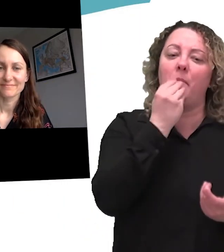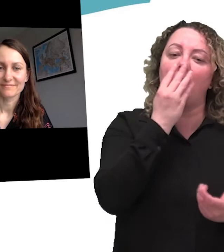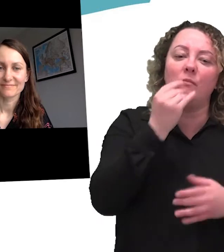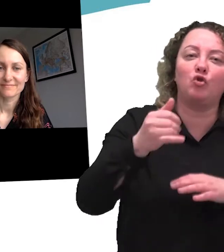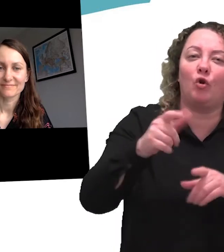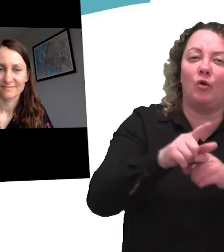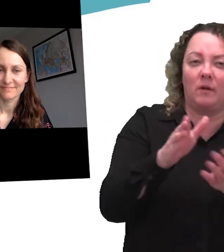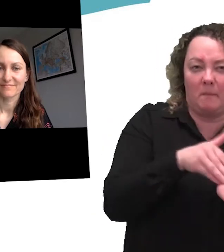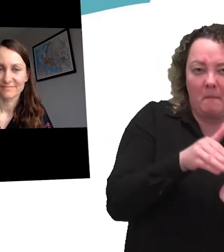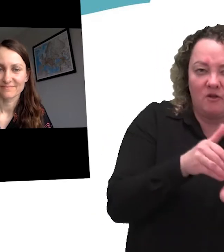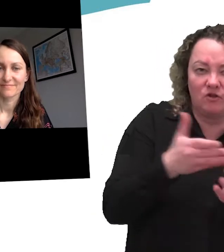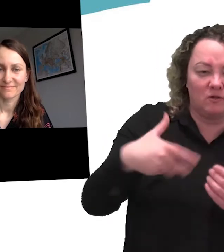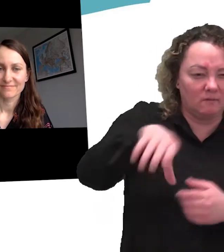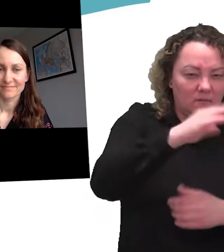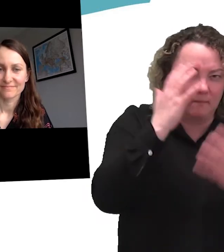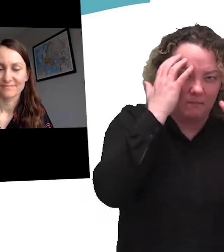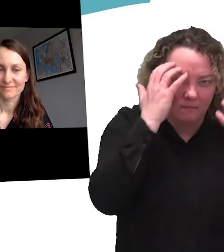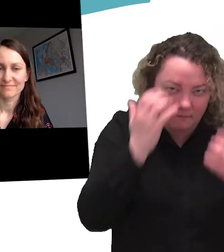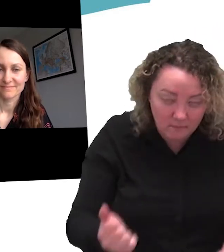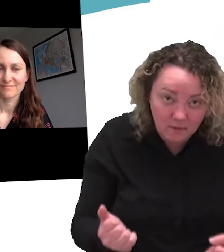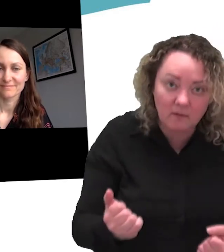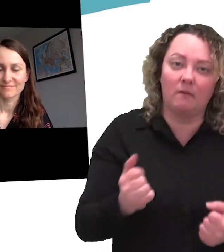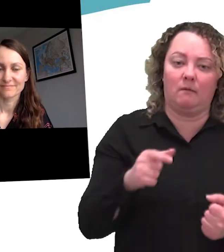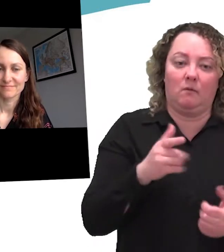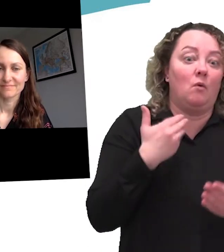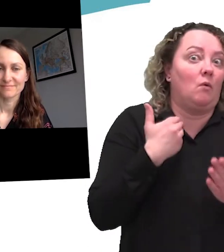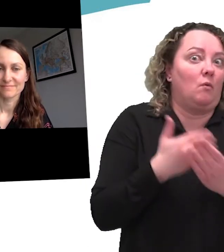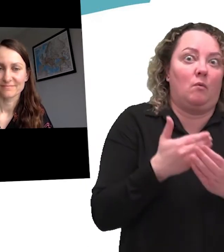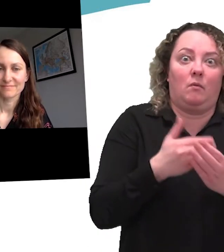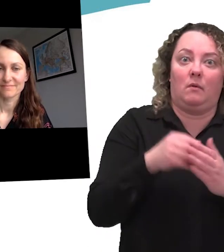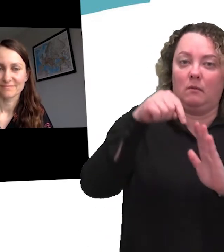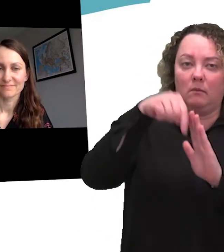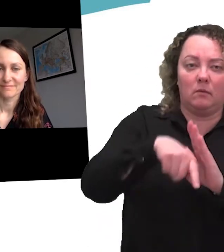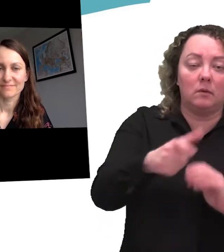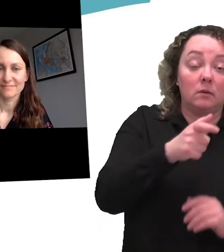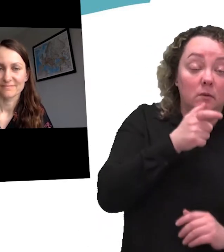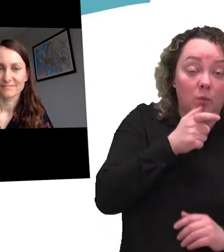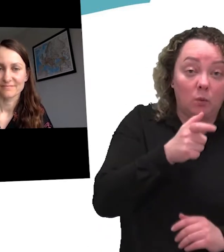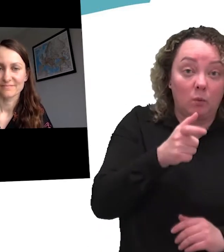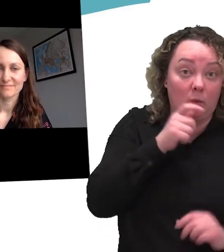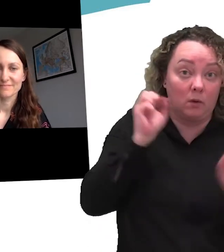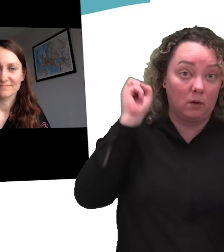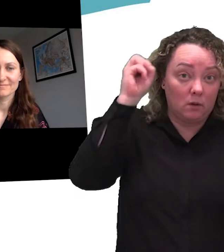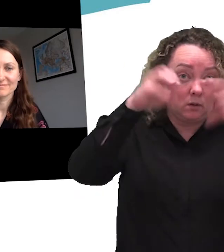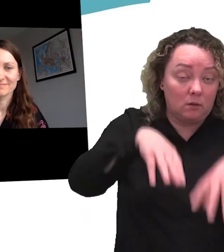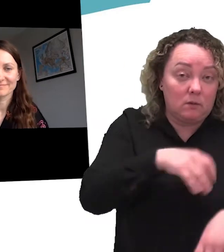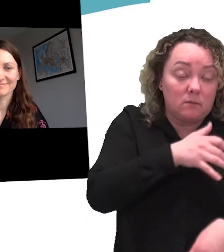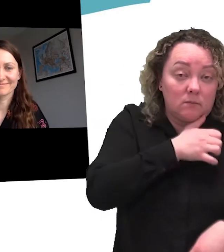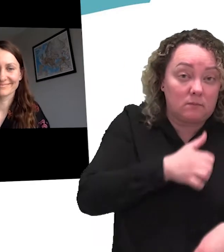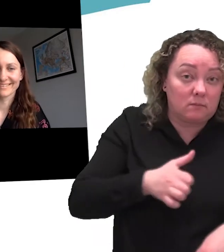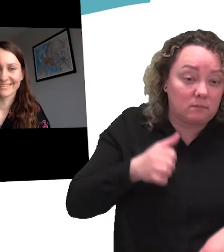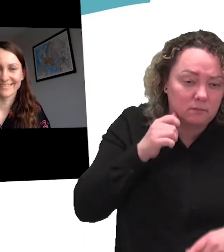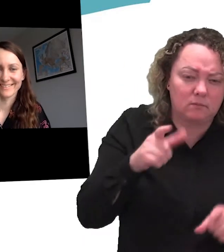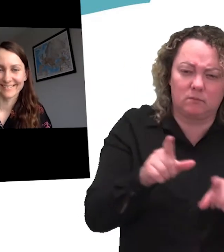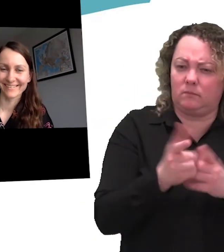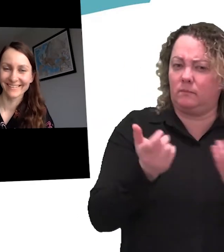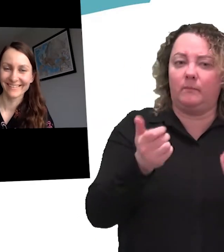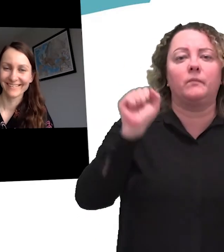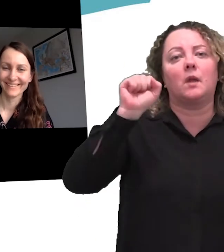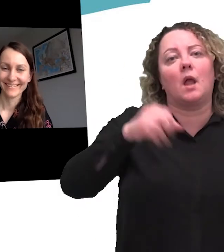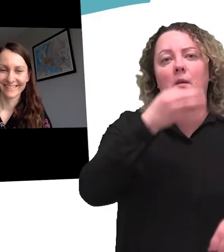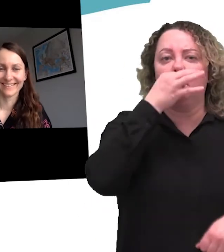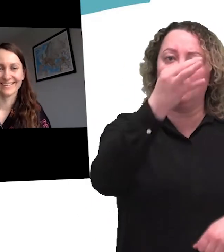Todėl, kad tenais yra didžiulis kiekis cukrų, yra toks pomidorų uogienė, taip sakyti.